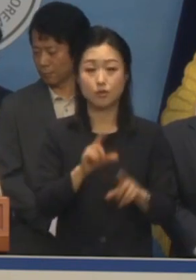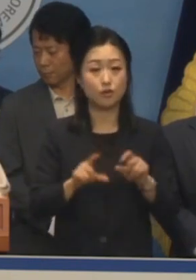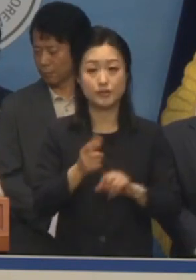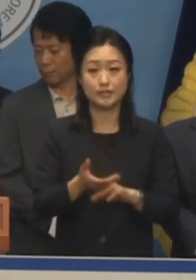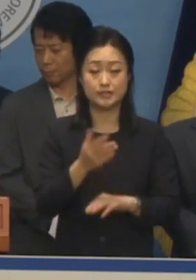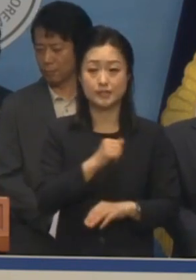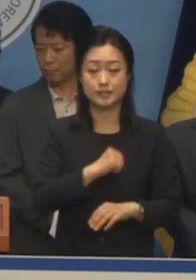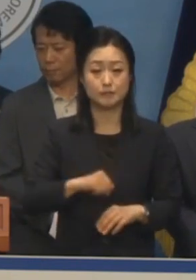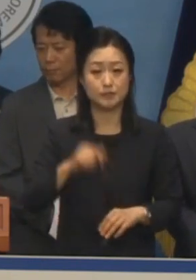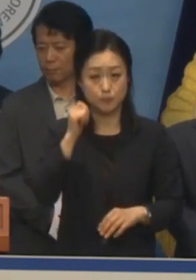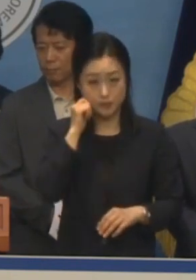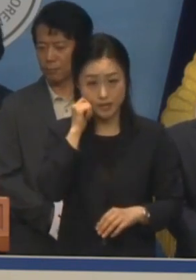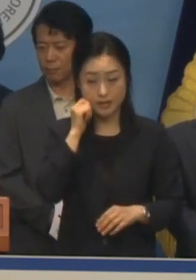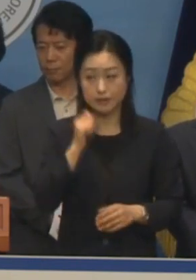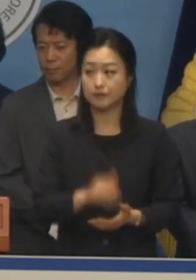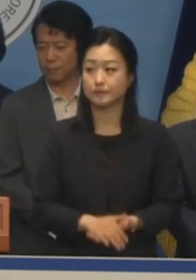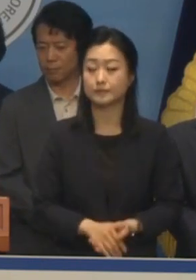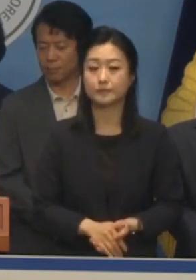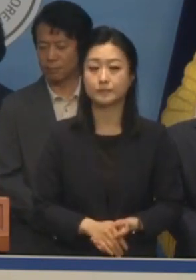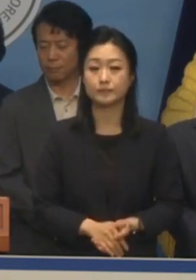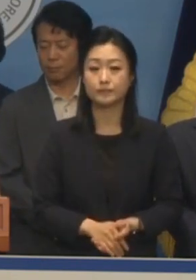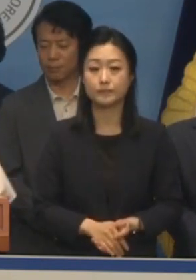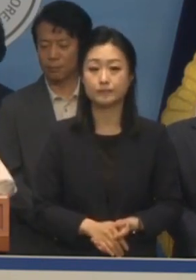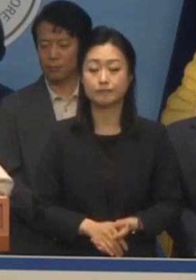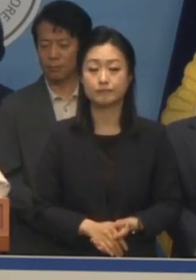수 없습니다.